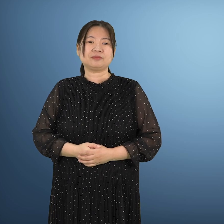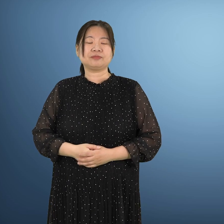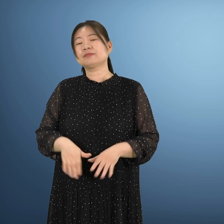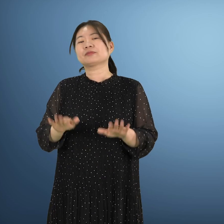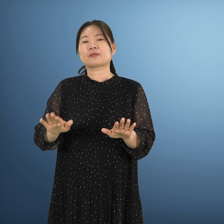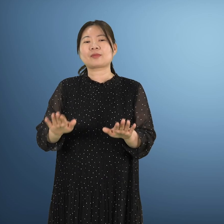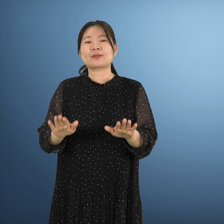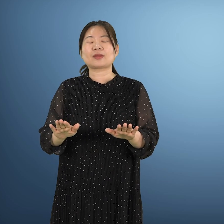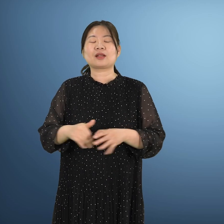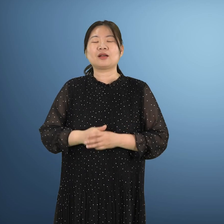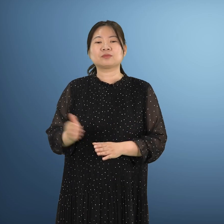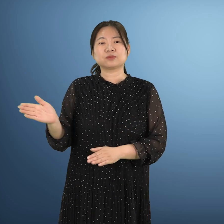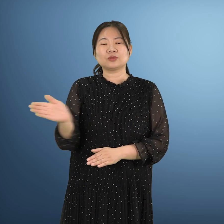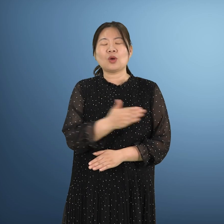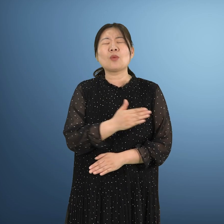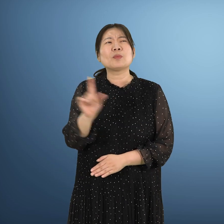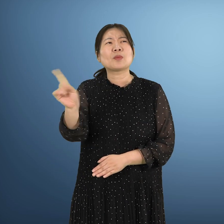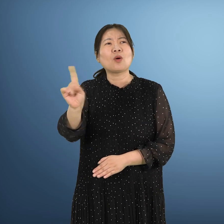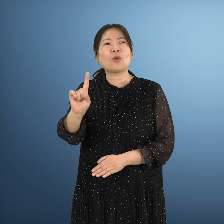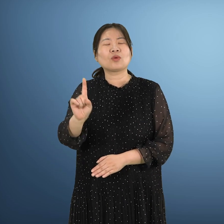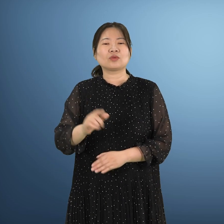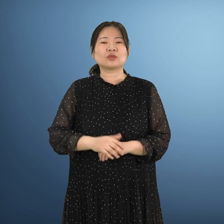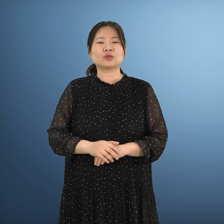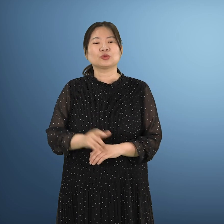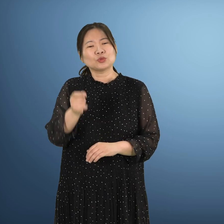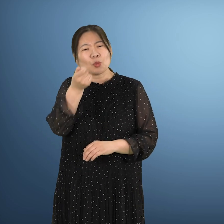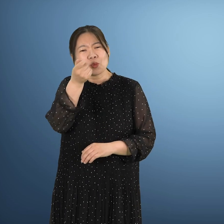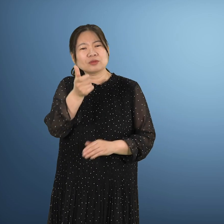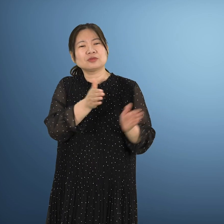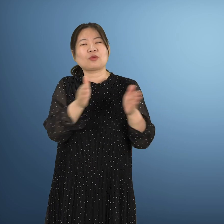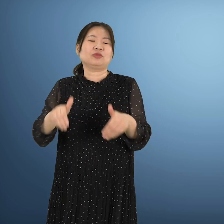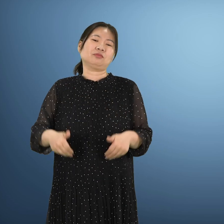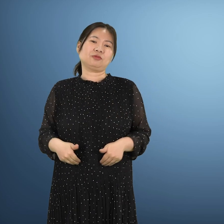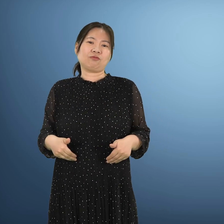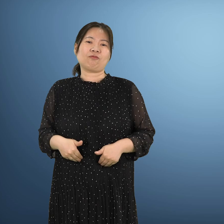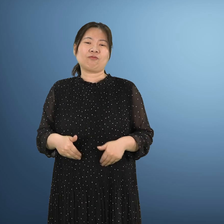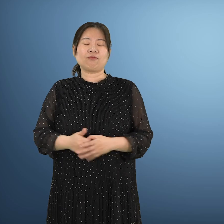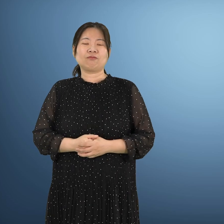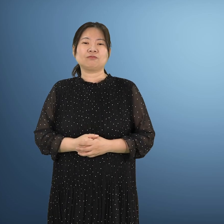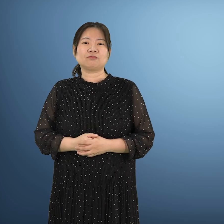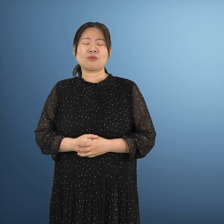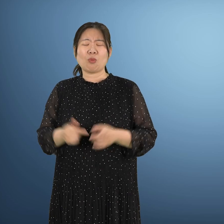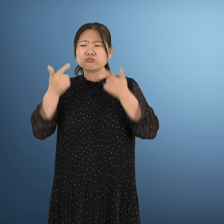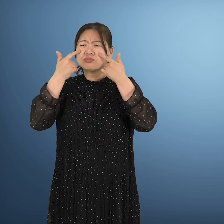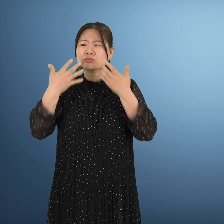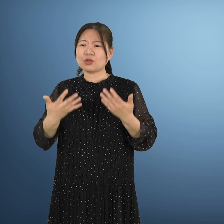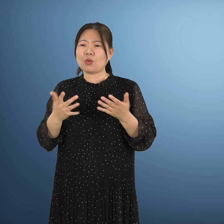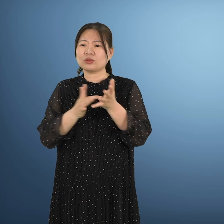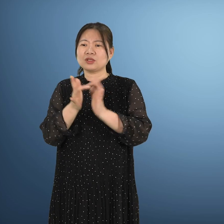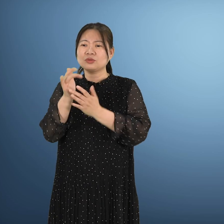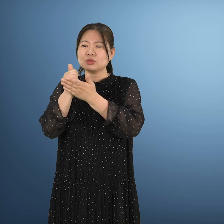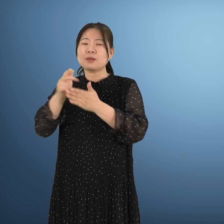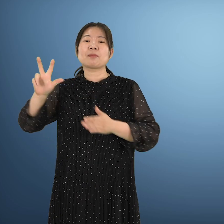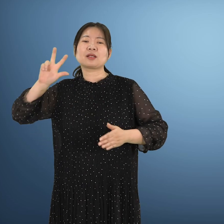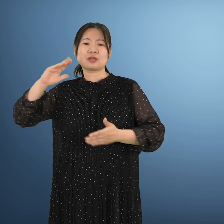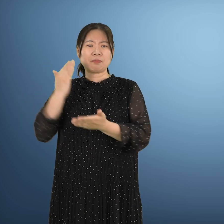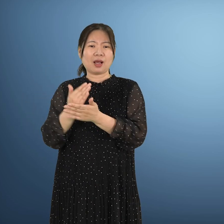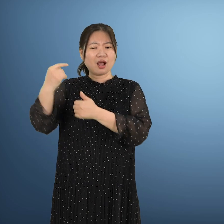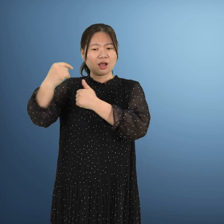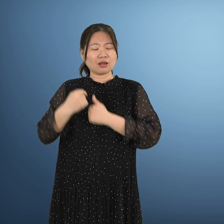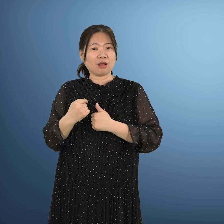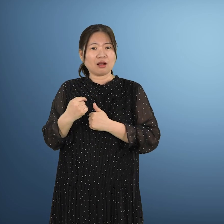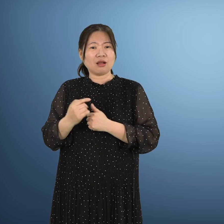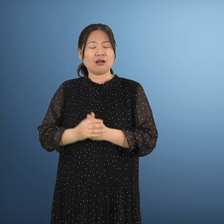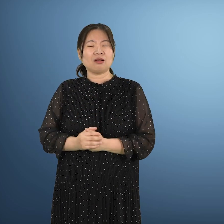자, 이제 정리가 좀 필요합니다. 분명히 예수님은 맹세하지 말라 그랬어요.